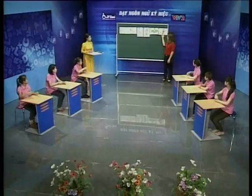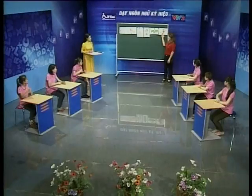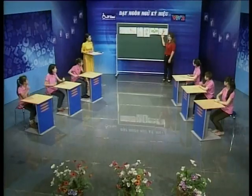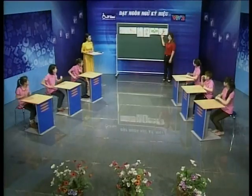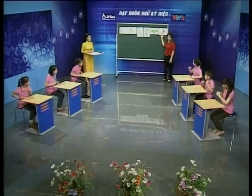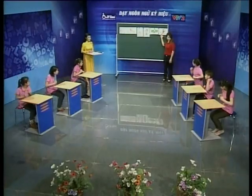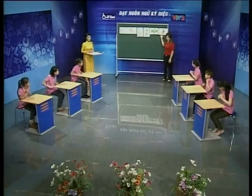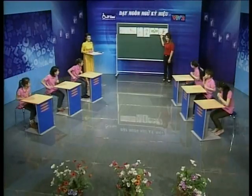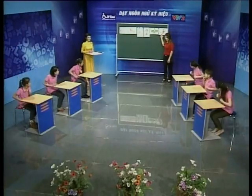Và ký hiệu chạy